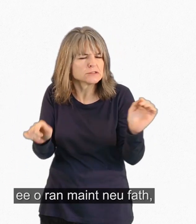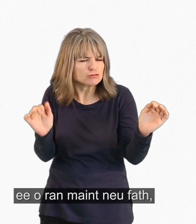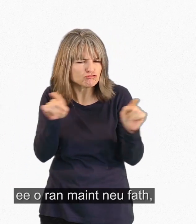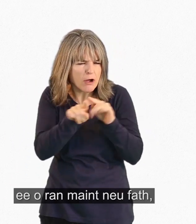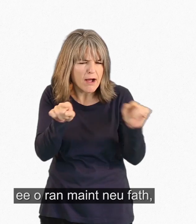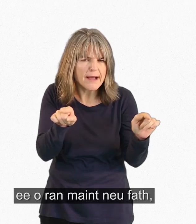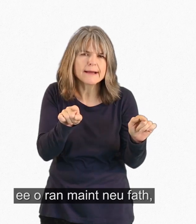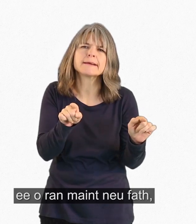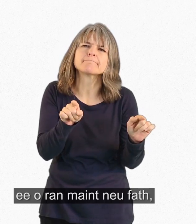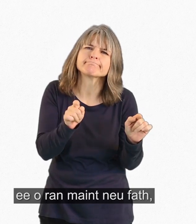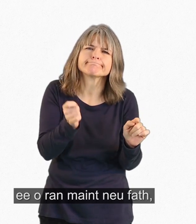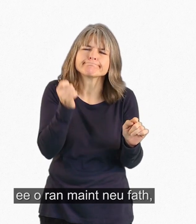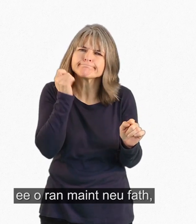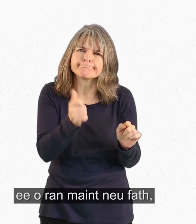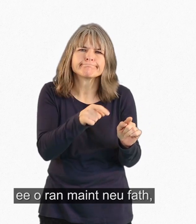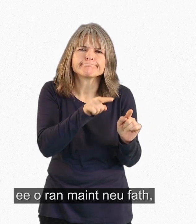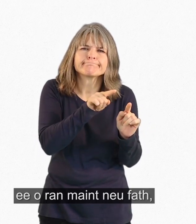Er enghraifft o ran maint neu fath.